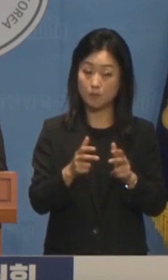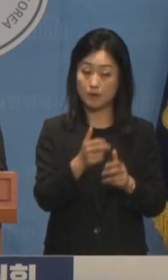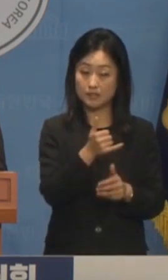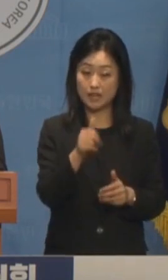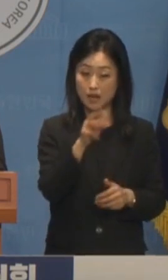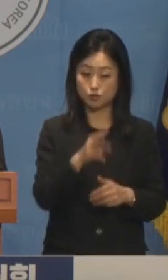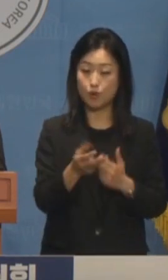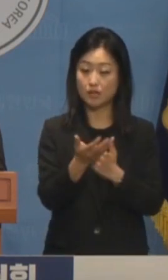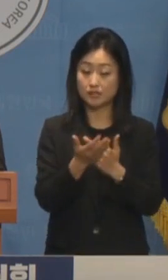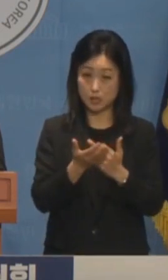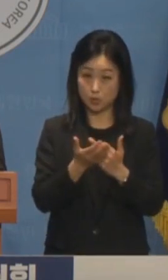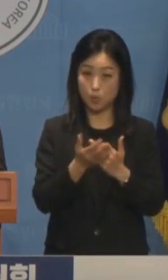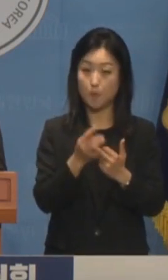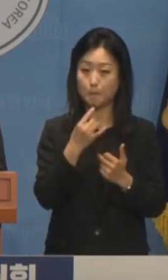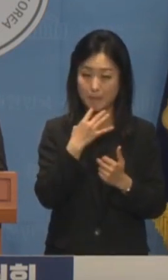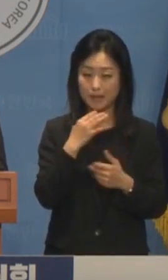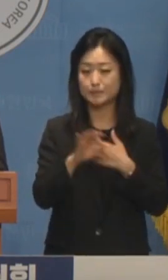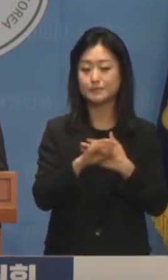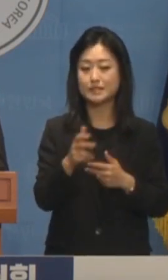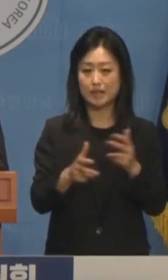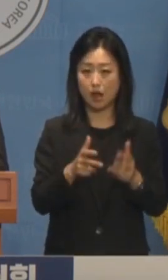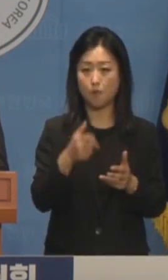제주와 세종으로 연기가 되고